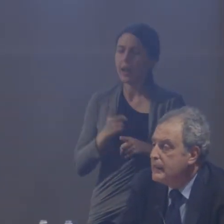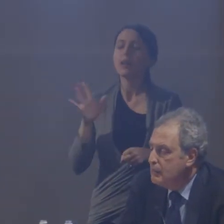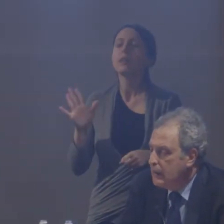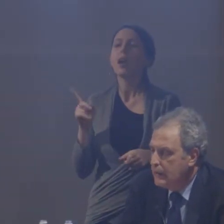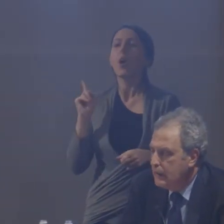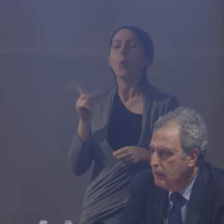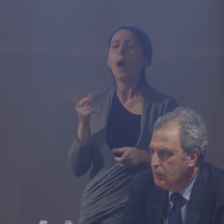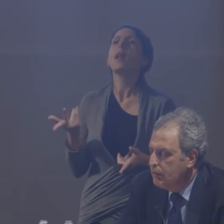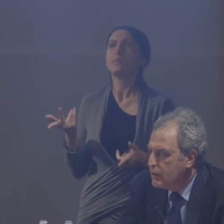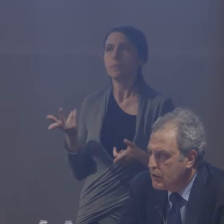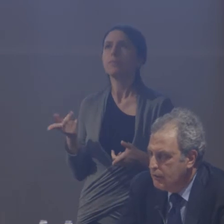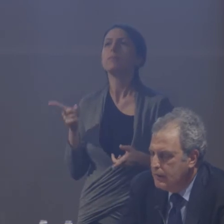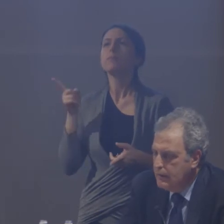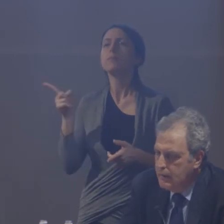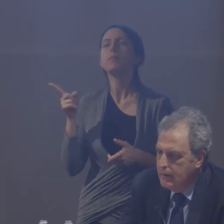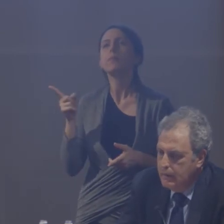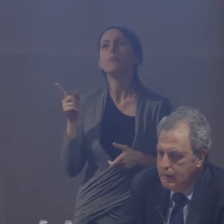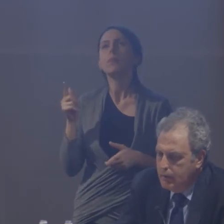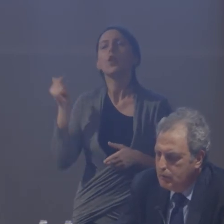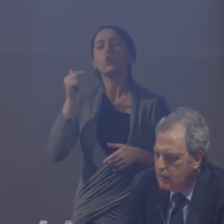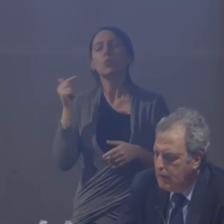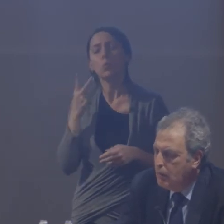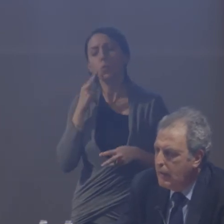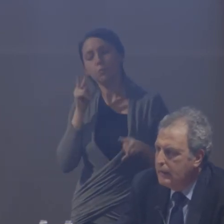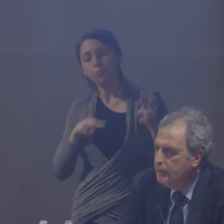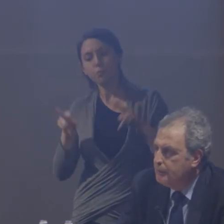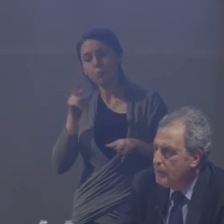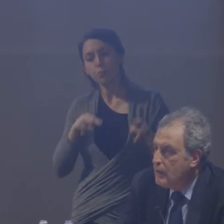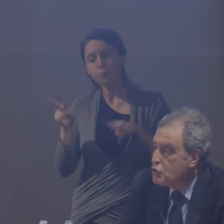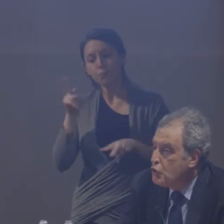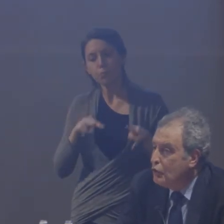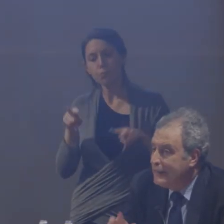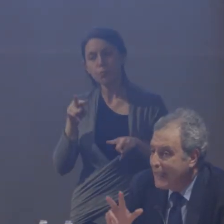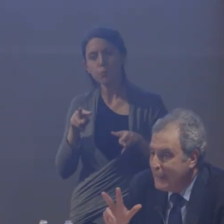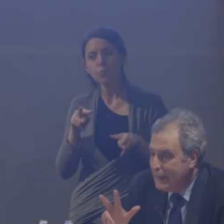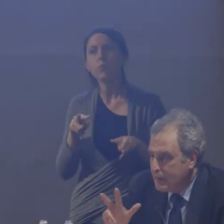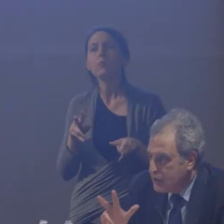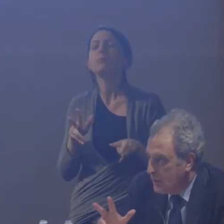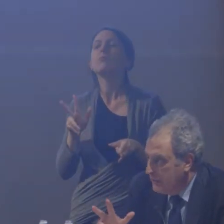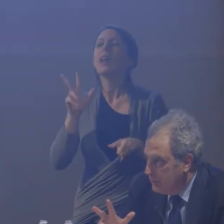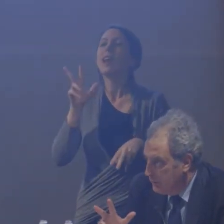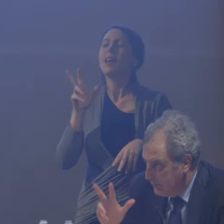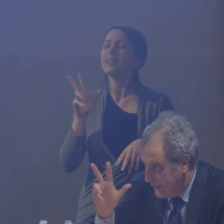la stima che lui faceva, in virtù della quale solo il